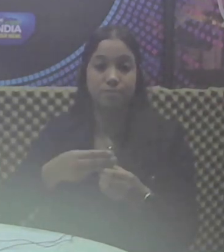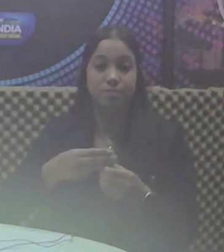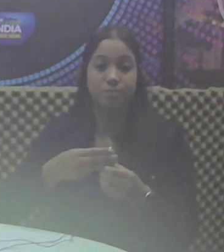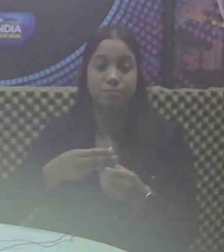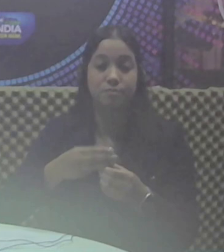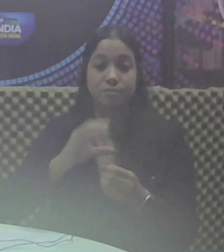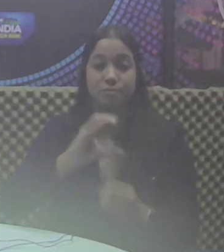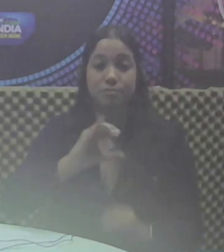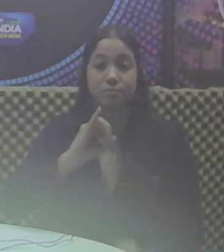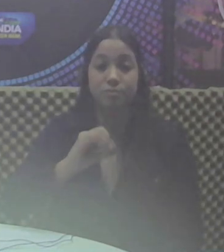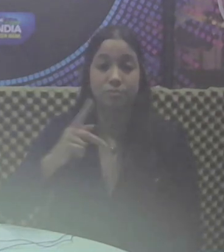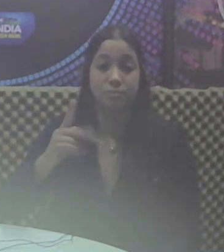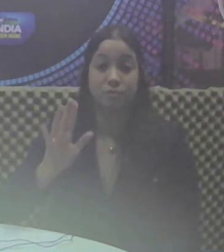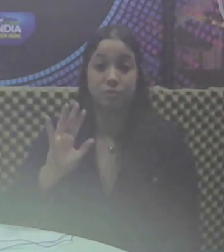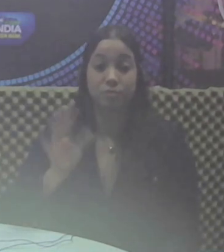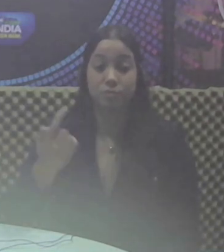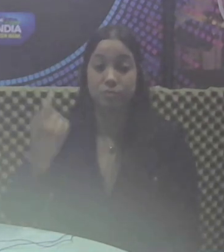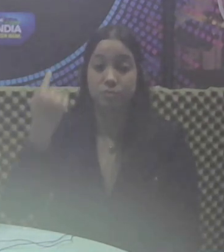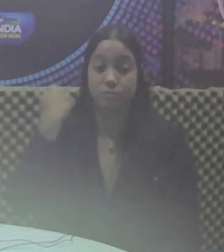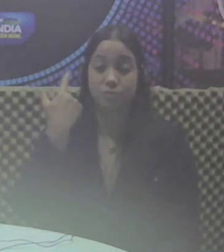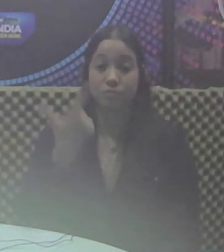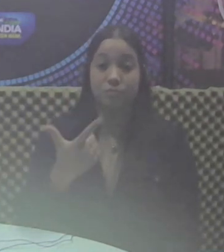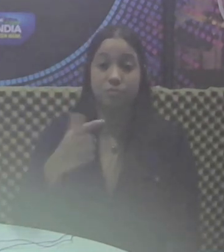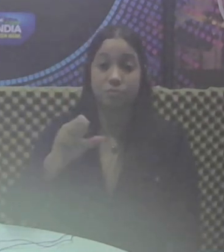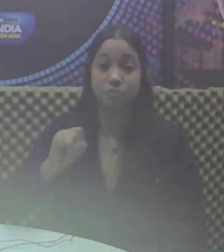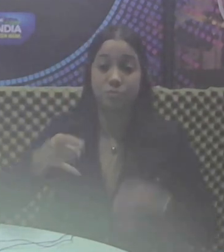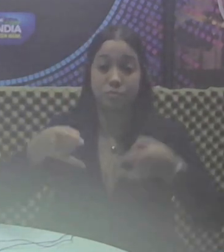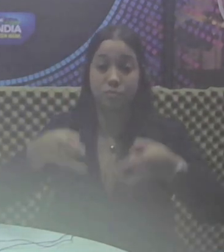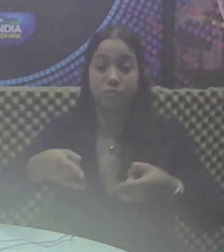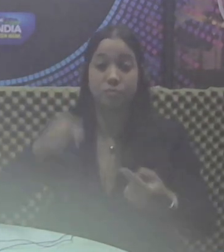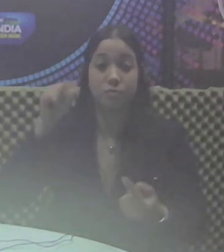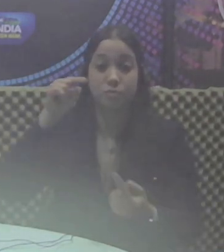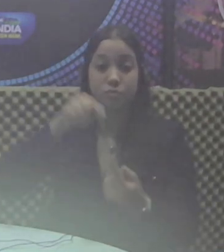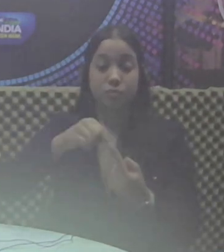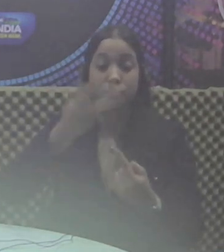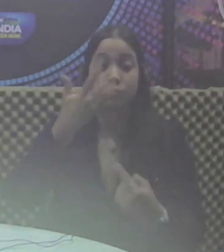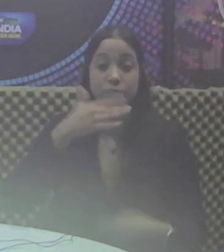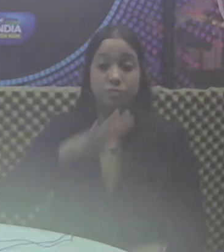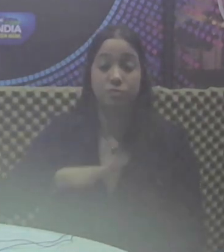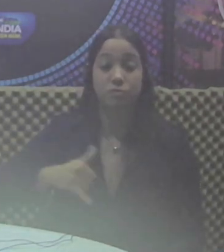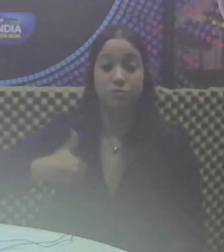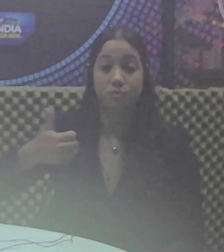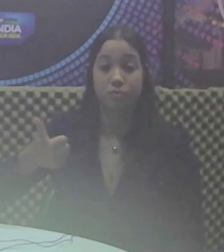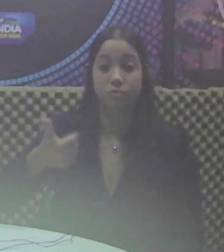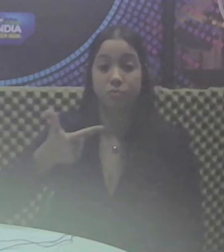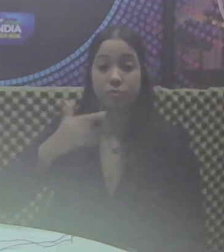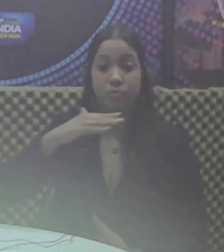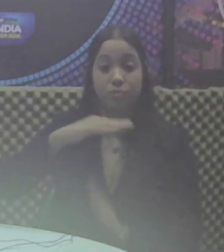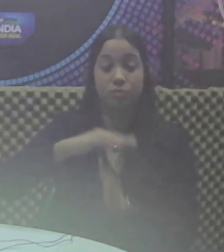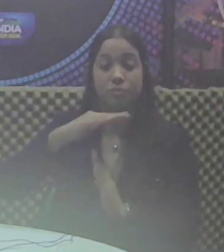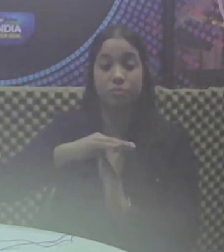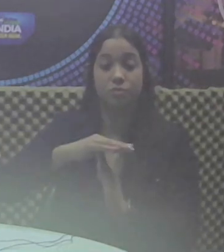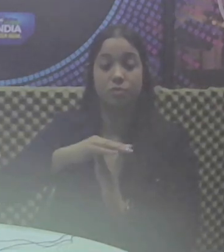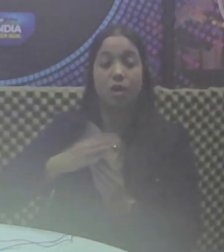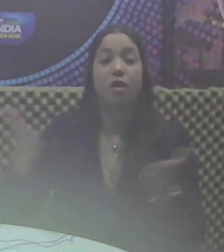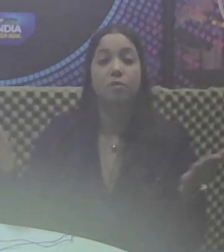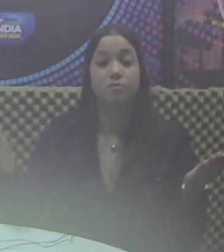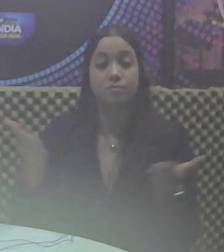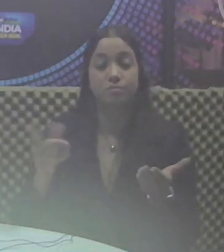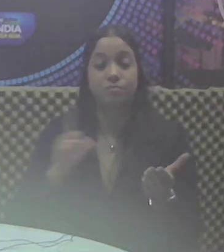CIP, que já contava com 28 leitos destinados a crianças com até 12 anos, passou a